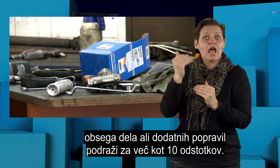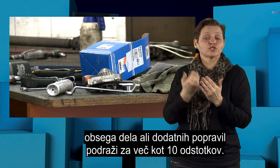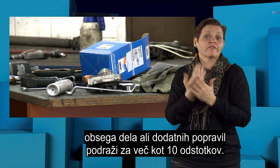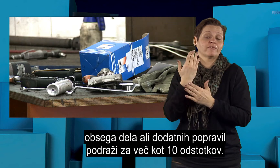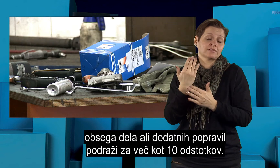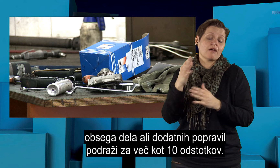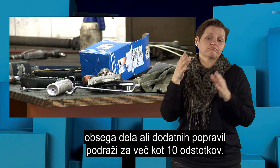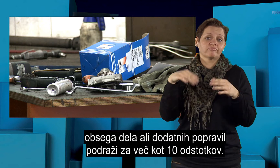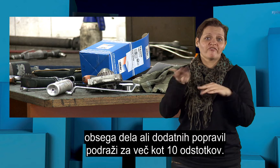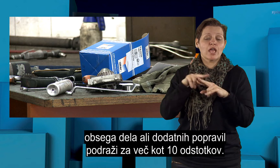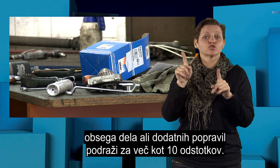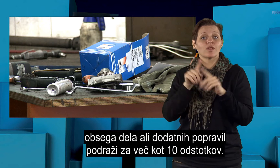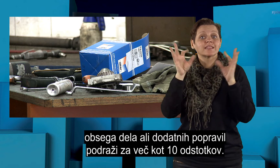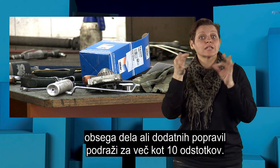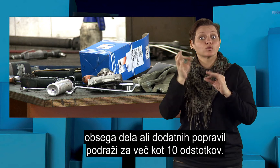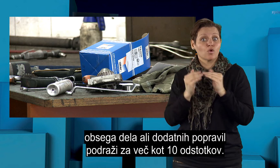10%.